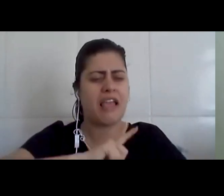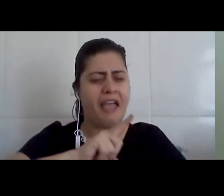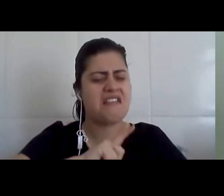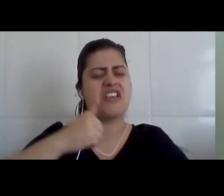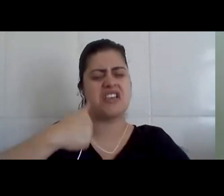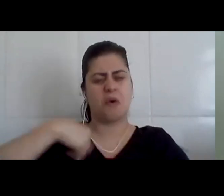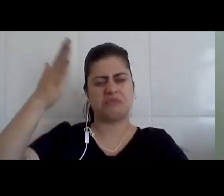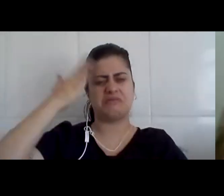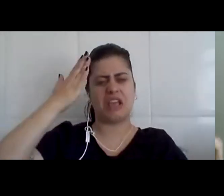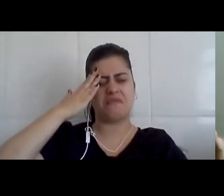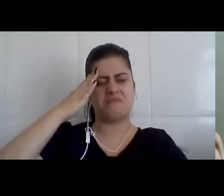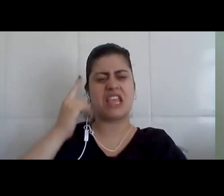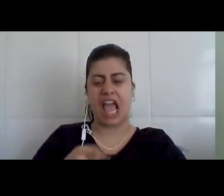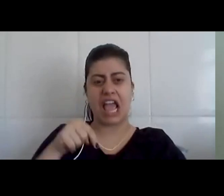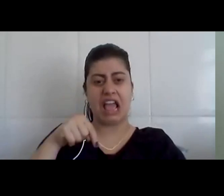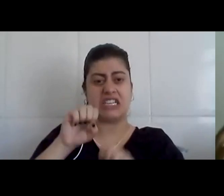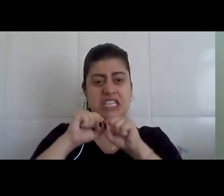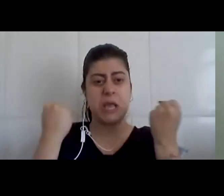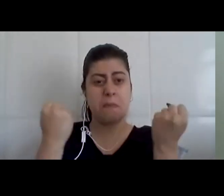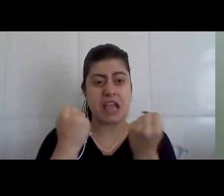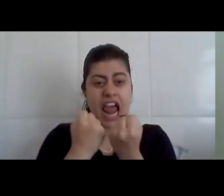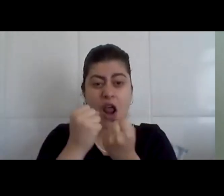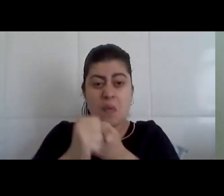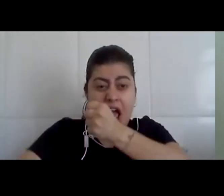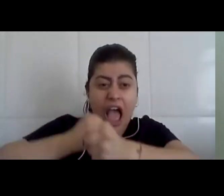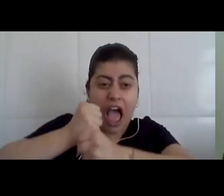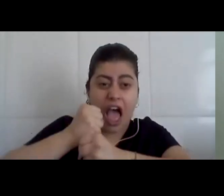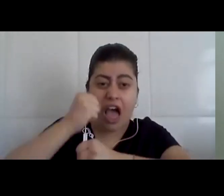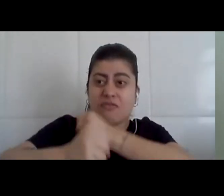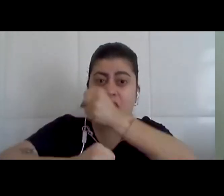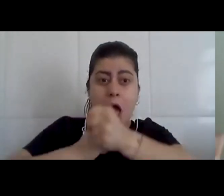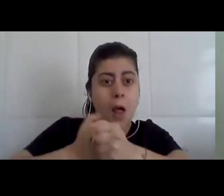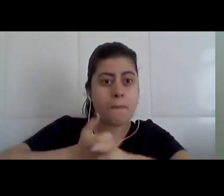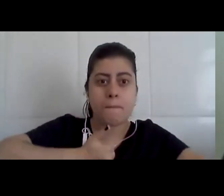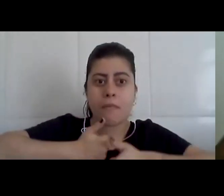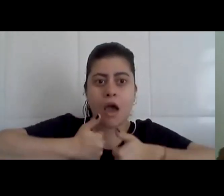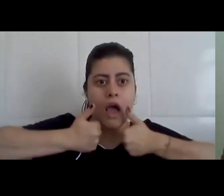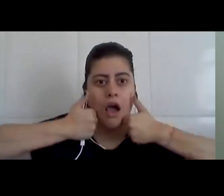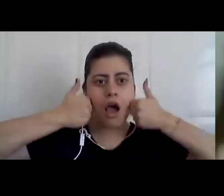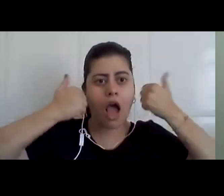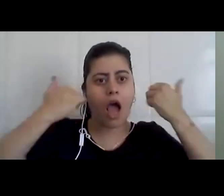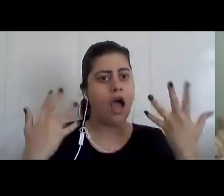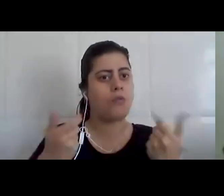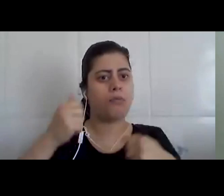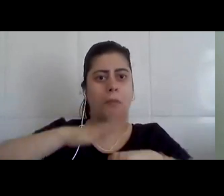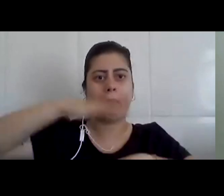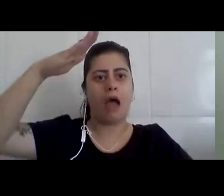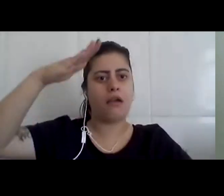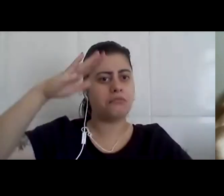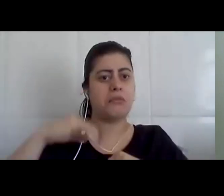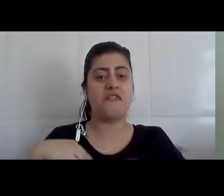esse seminário tem ampliado e aprofundado debates e alcançado cada vez mais setores da